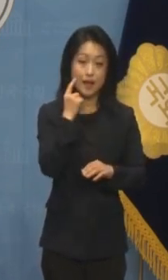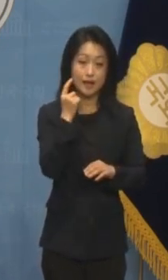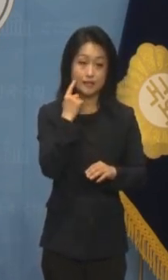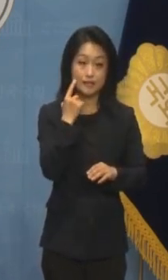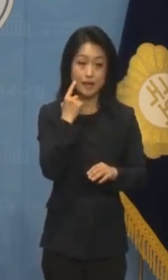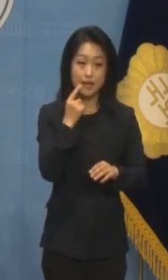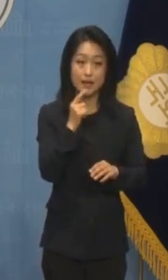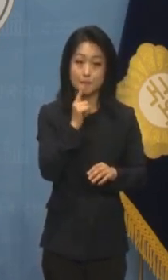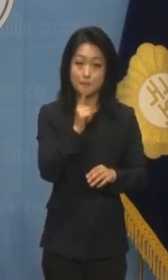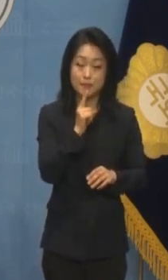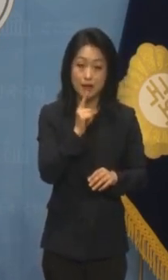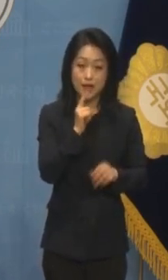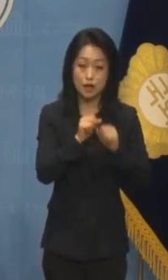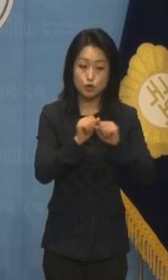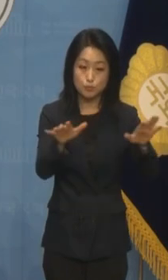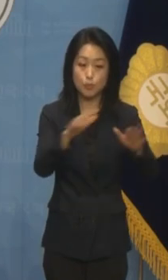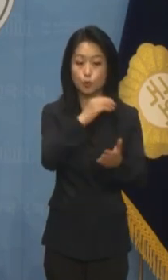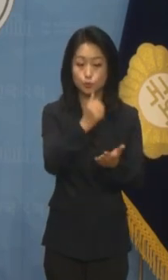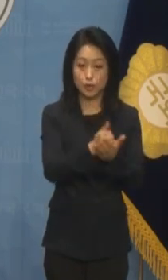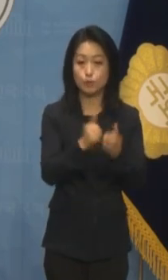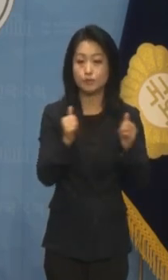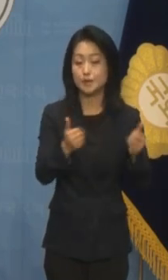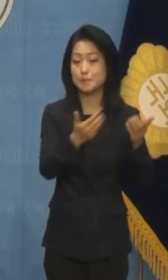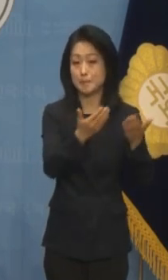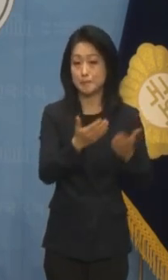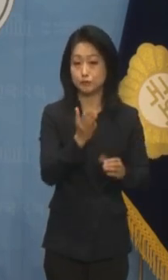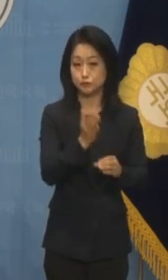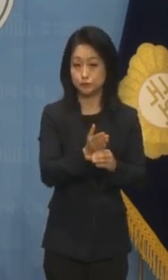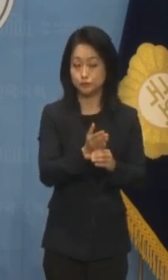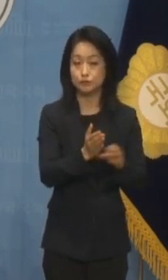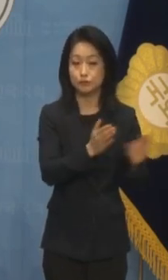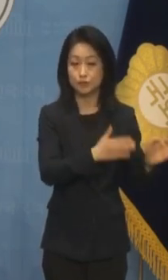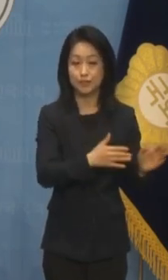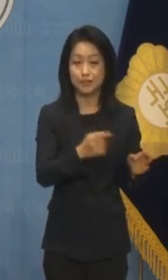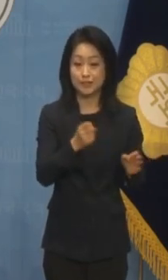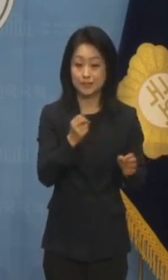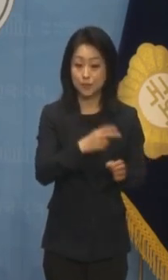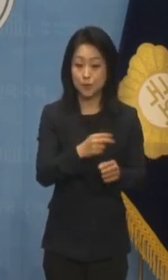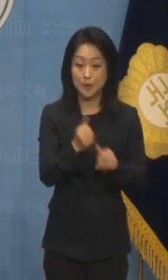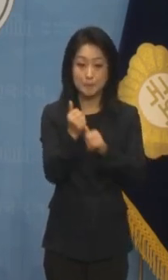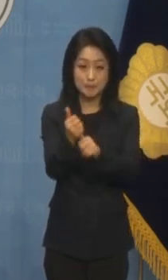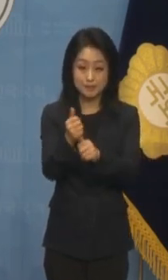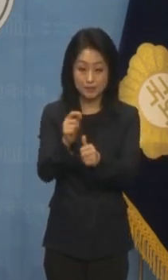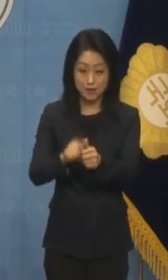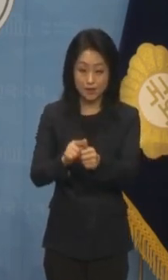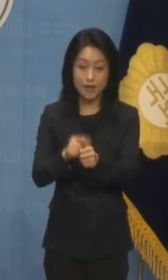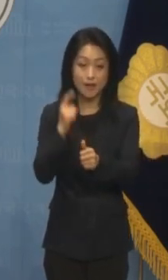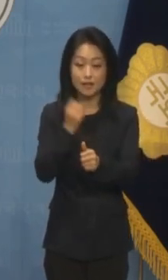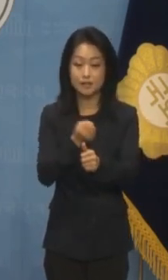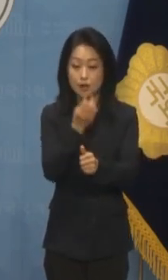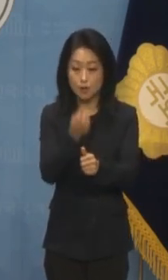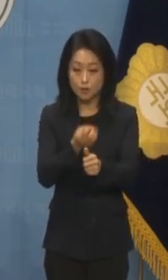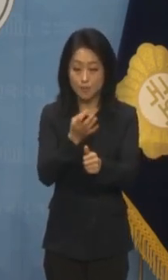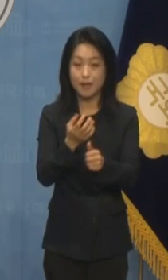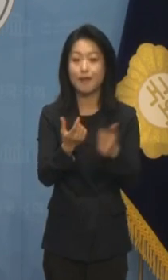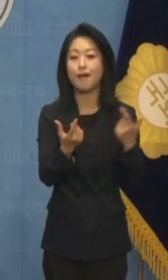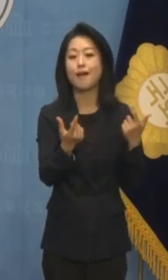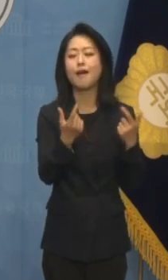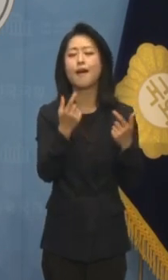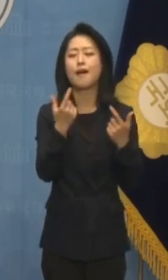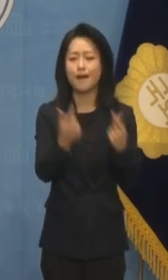받게 됩니다. 그런데 이 조금 전에 녹취에서 들었던 김 씨가 적극적으로 위증을 해줬고